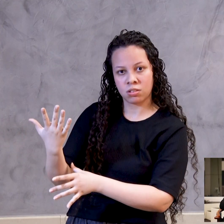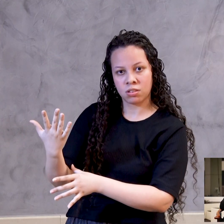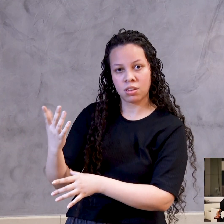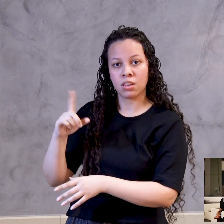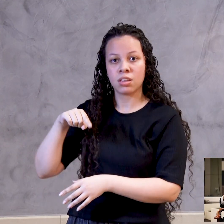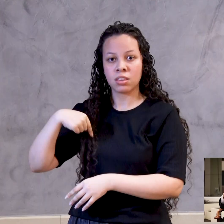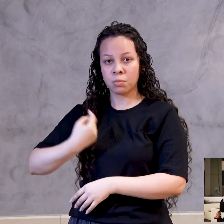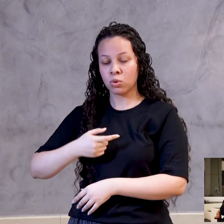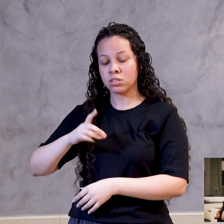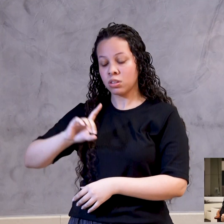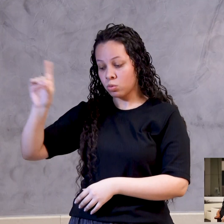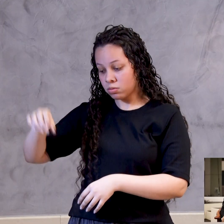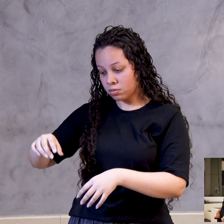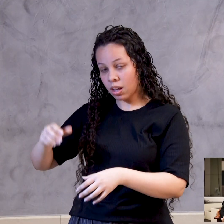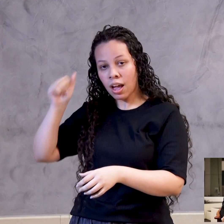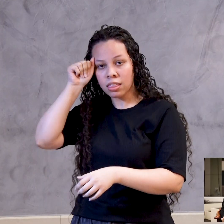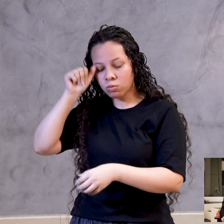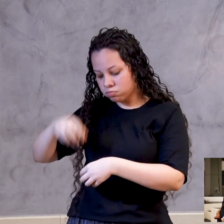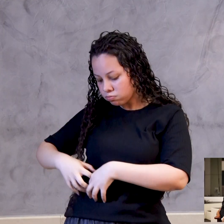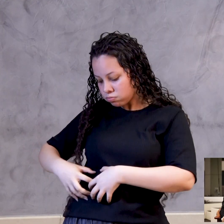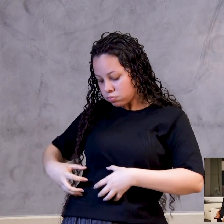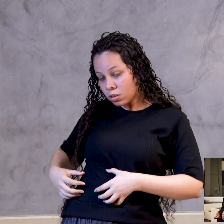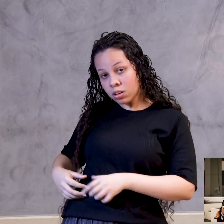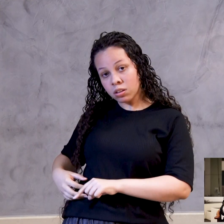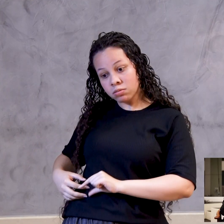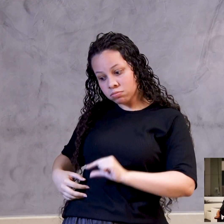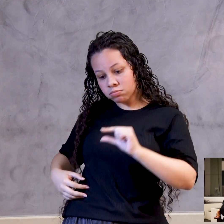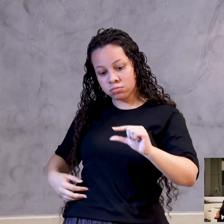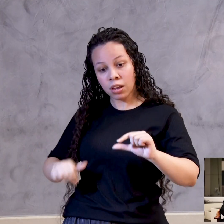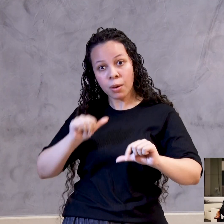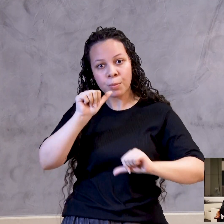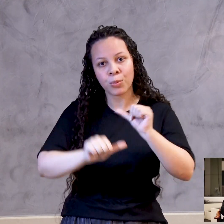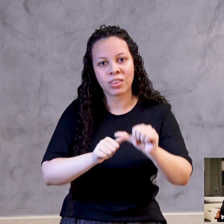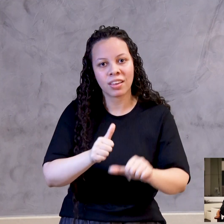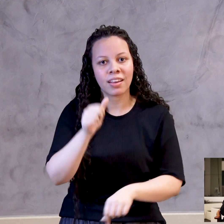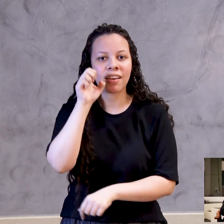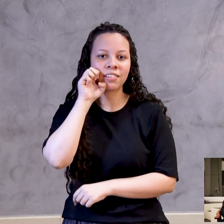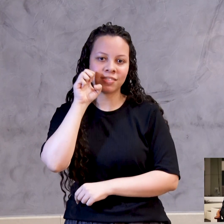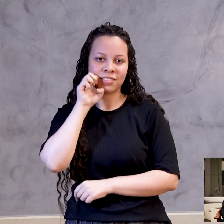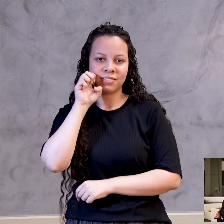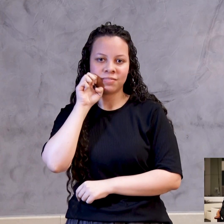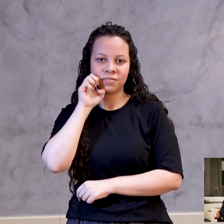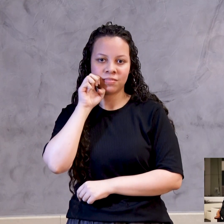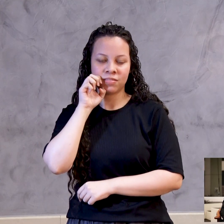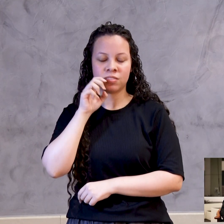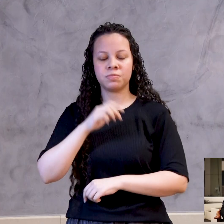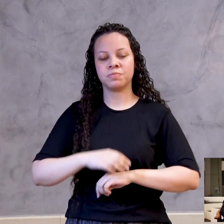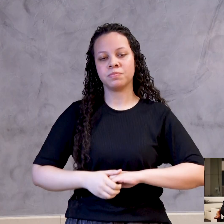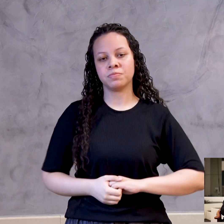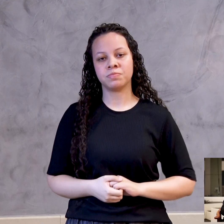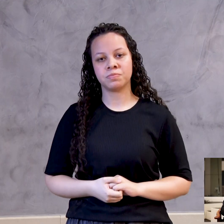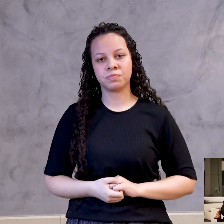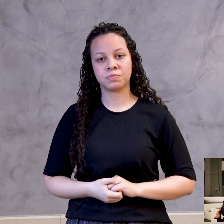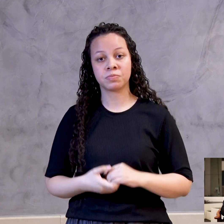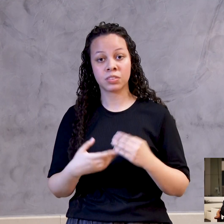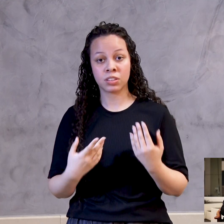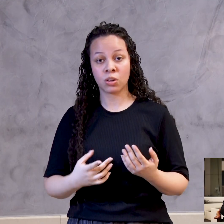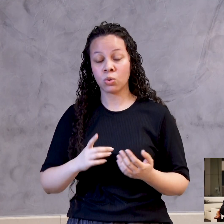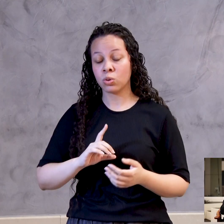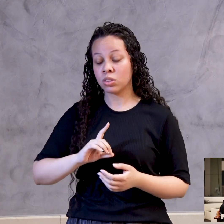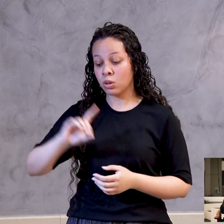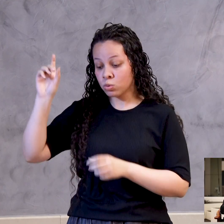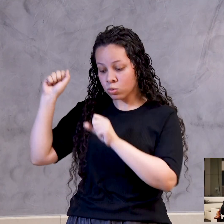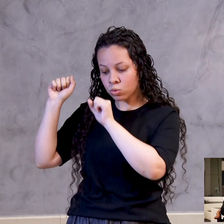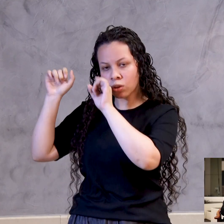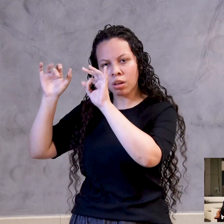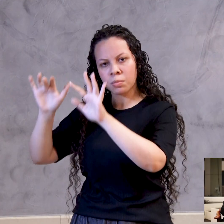a mulher do homem. A imagem de Deus os criou, macho e fêmea. E Deus os abençoou, e